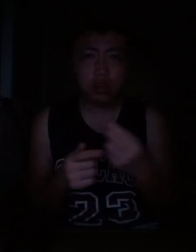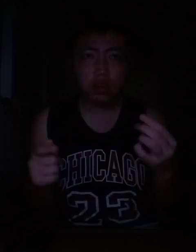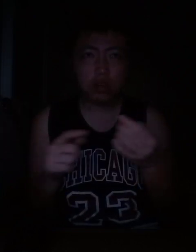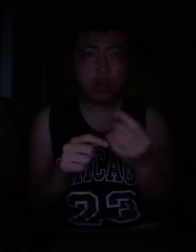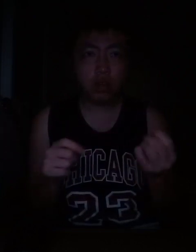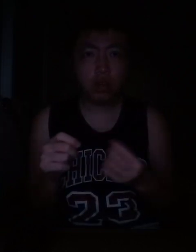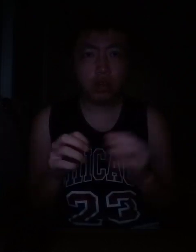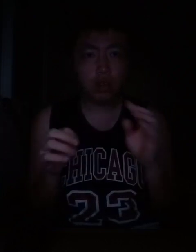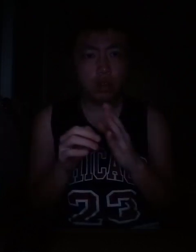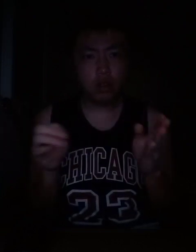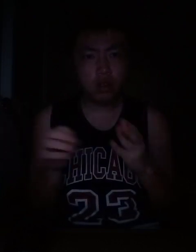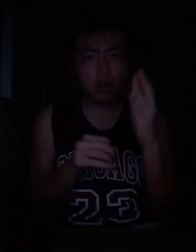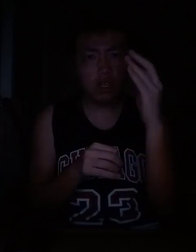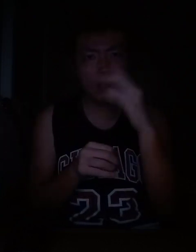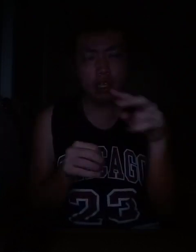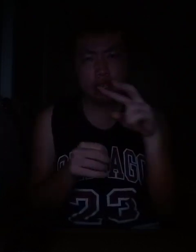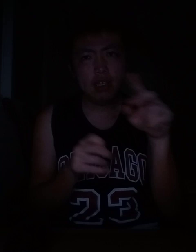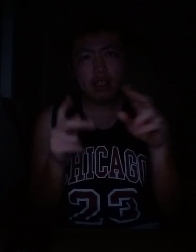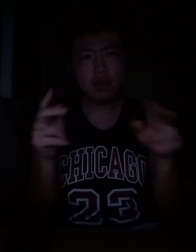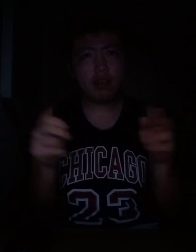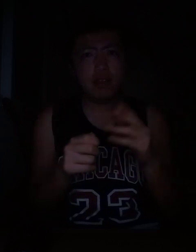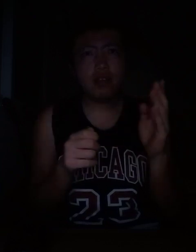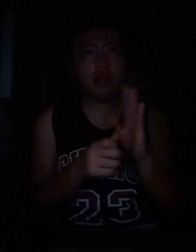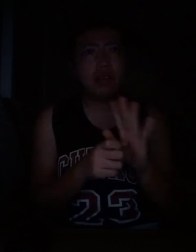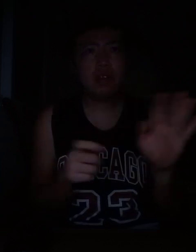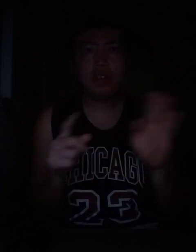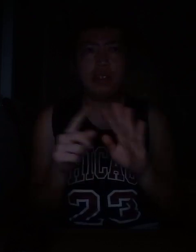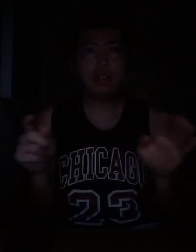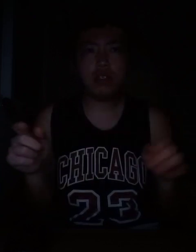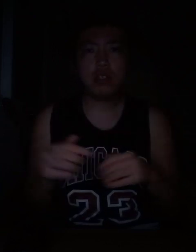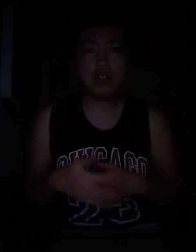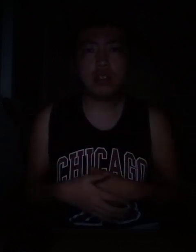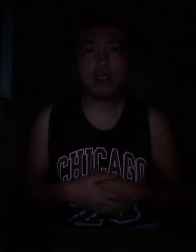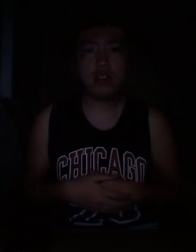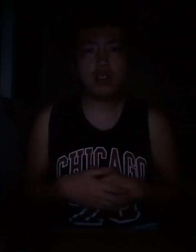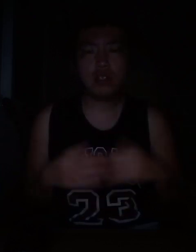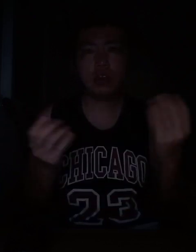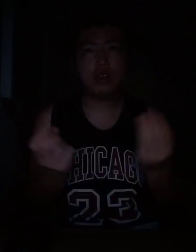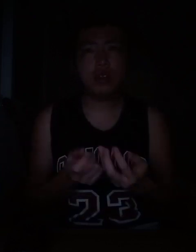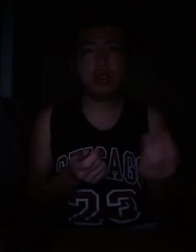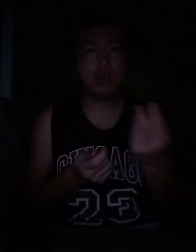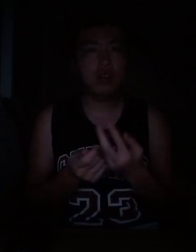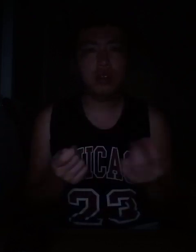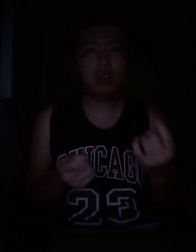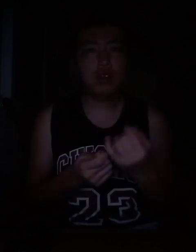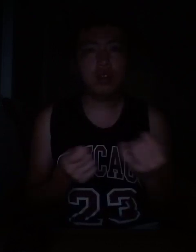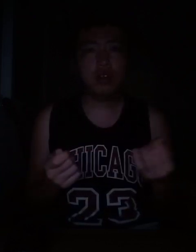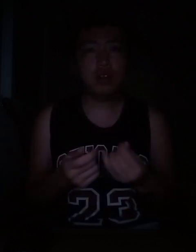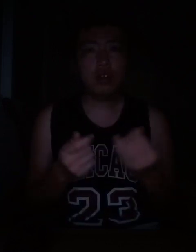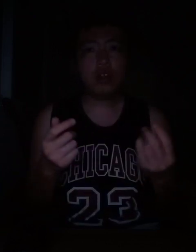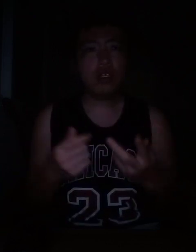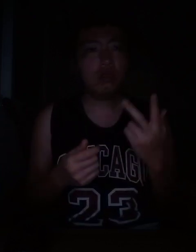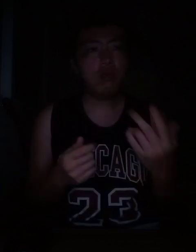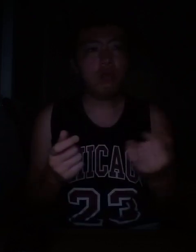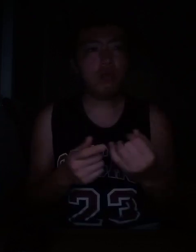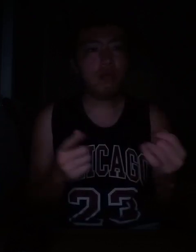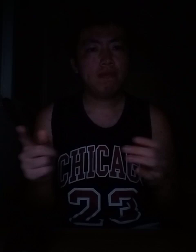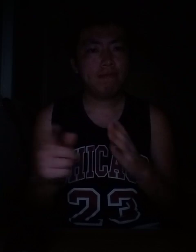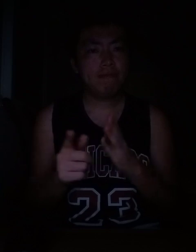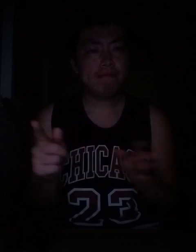점유되는데도 변상금 1억 8천만 원을 부과하지 않았고 자동차 검사 위반 과태료 15억 원을 체납한 8개